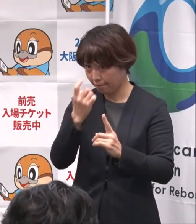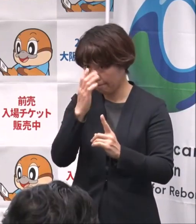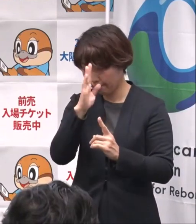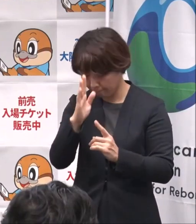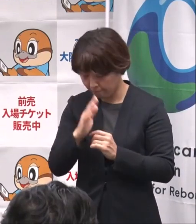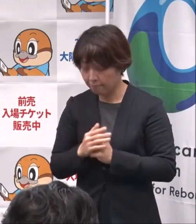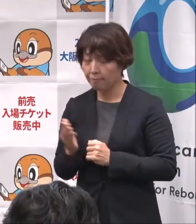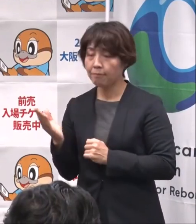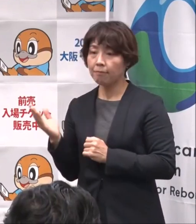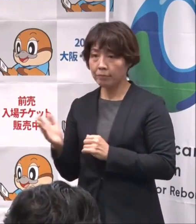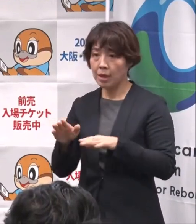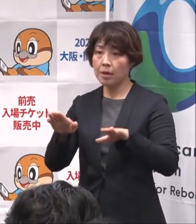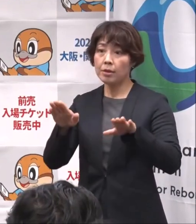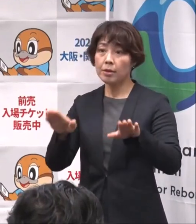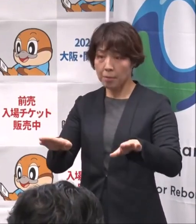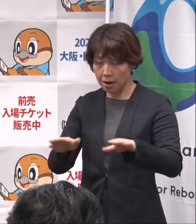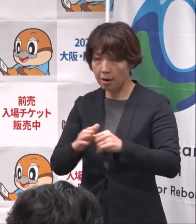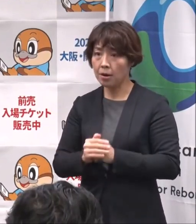在ですね、